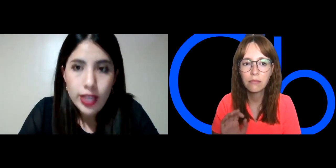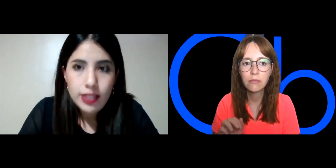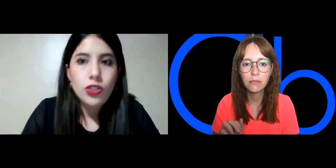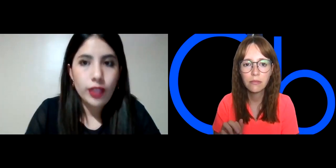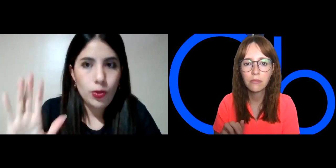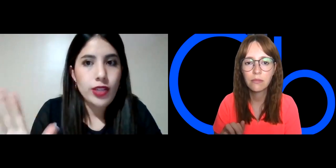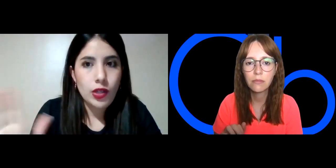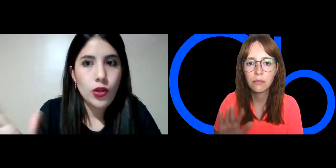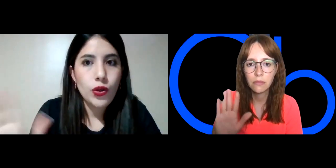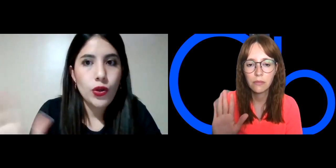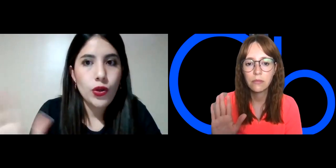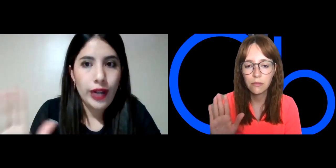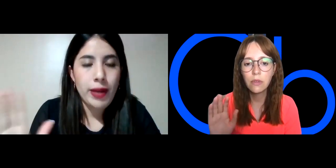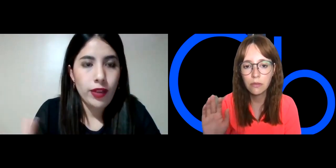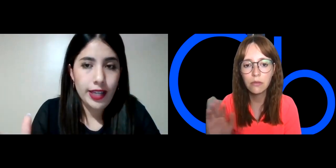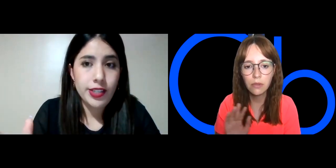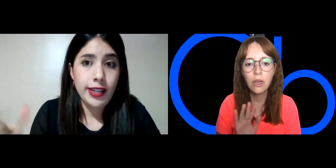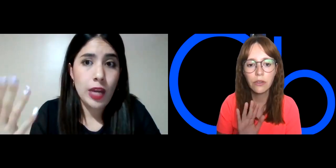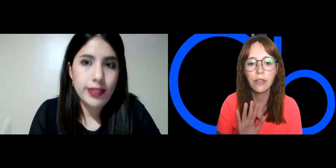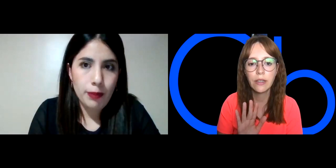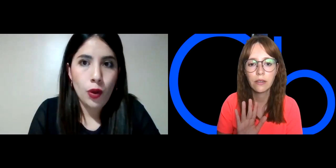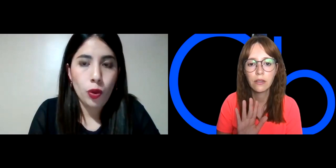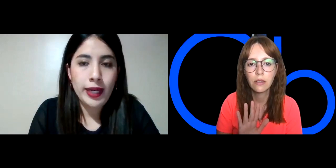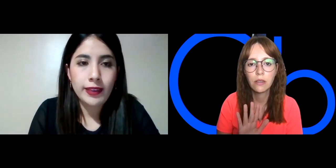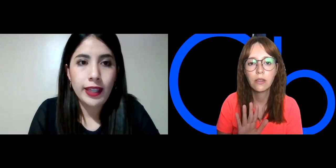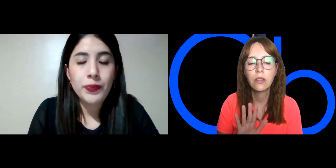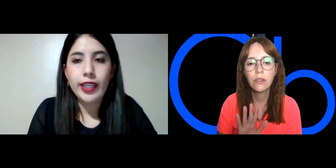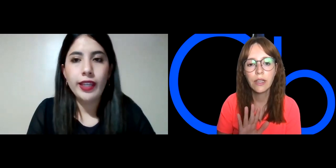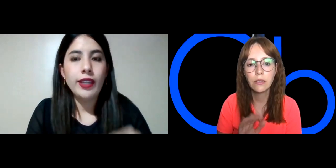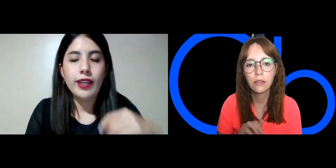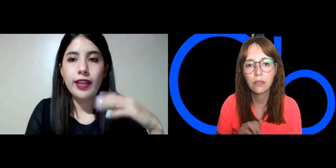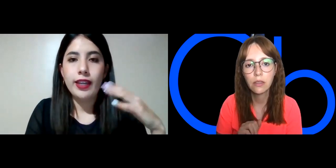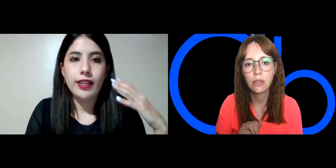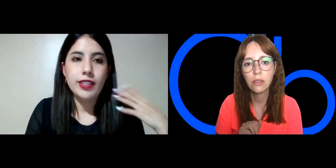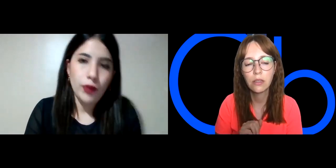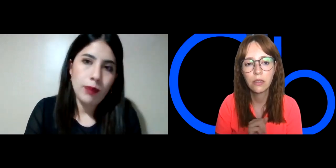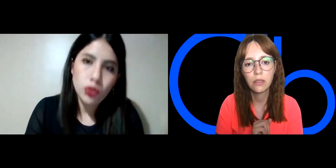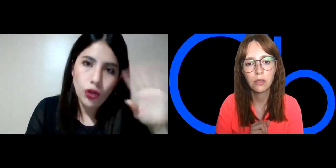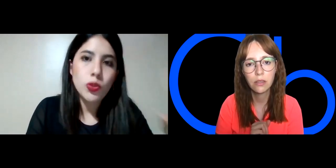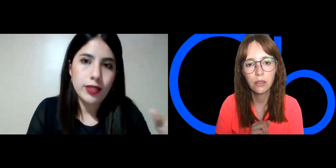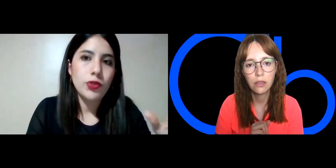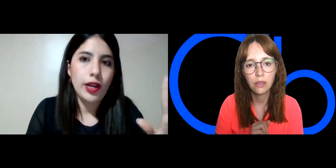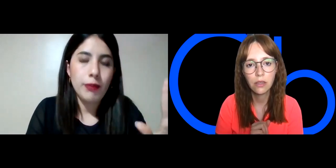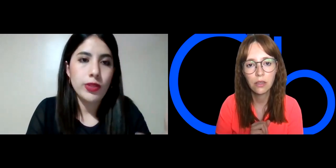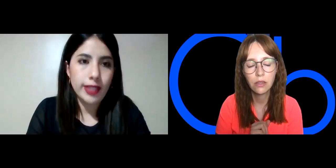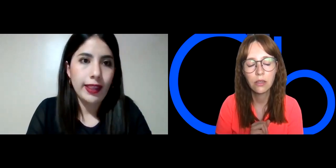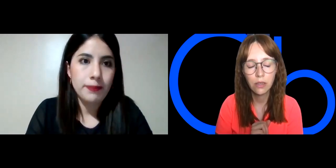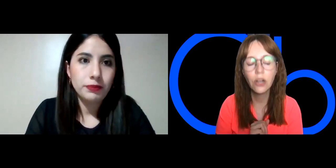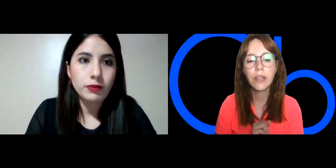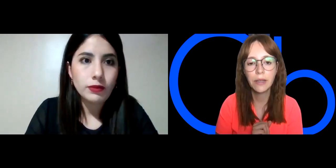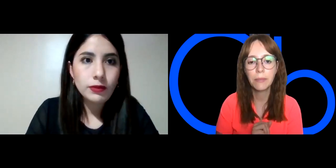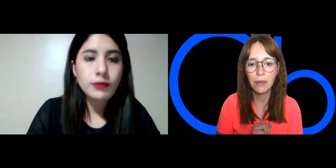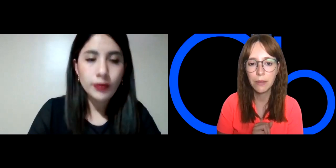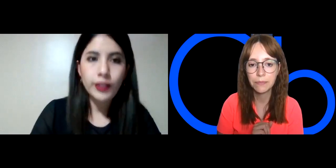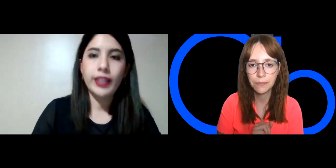somos diestros, tenemos que hacerlo con la mano derecha, sería nuestra mano dominante. Y si fuéramos zurdos, lo hacemos con la mano izquierda.